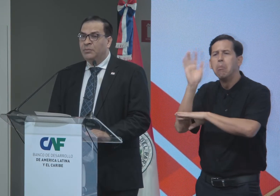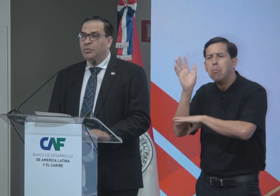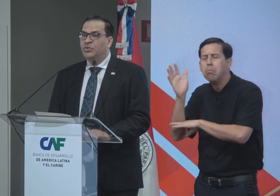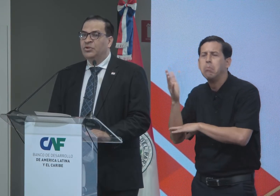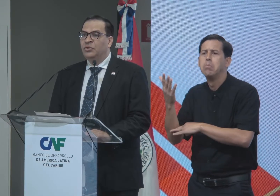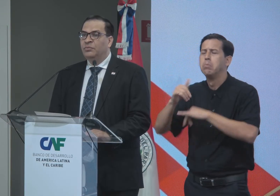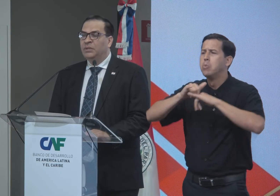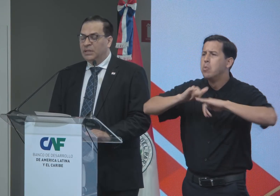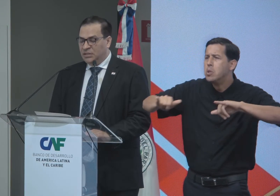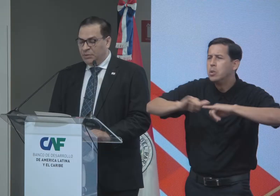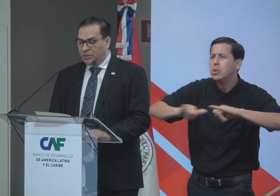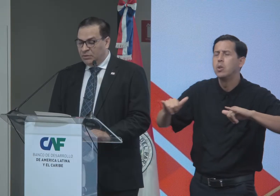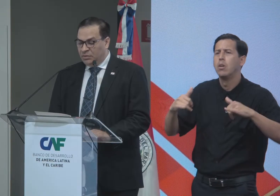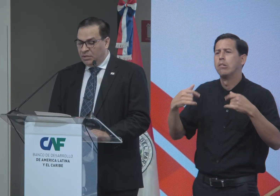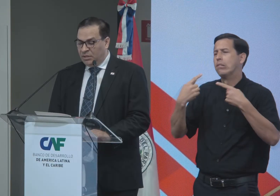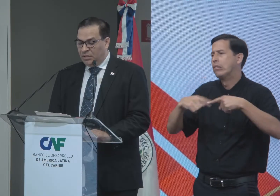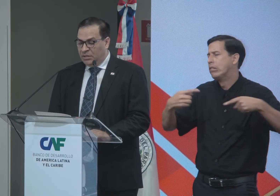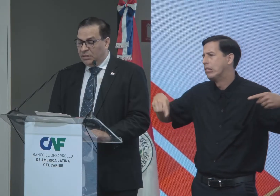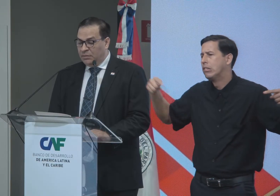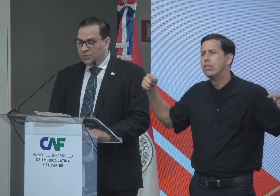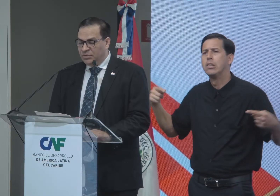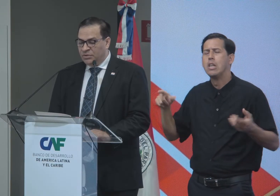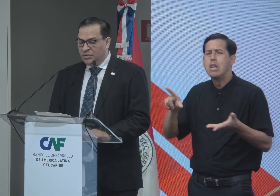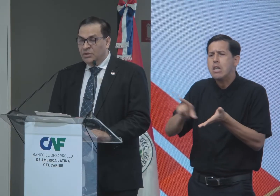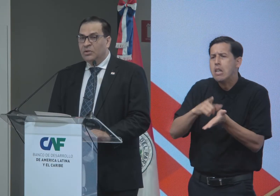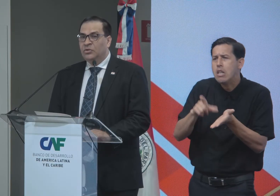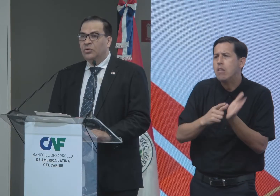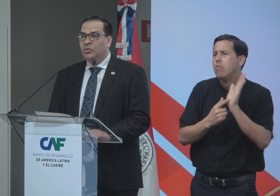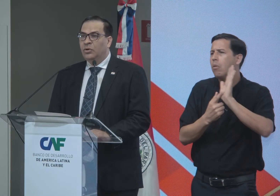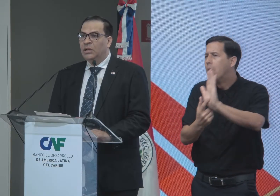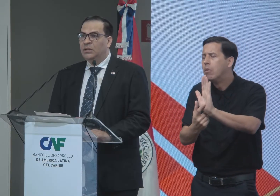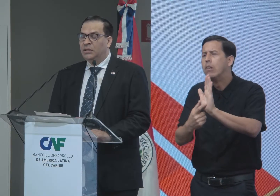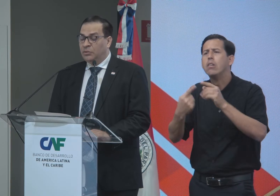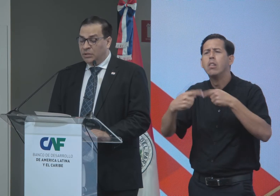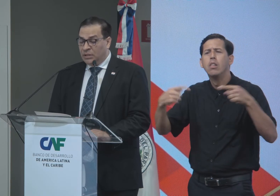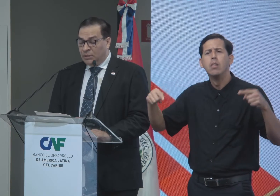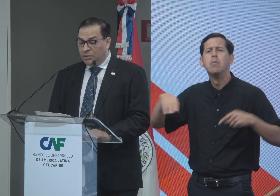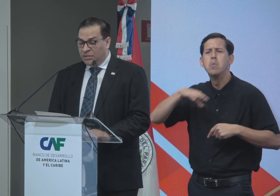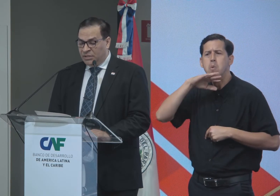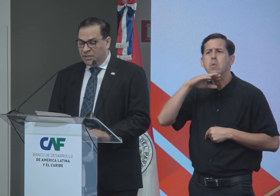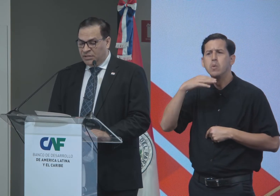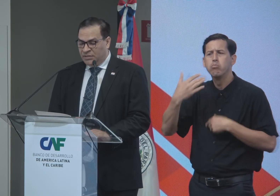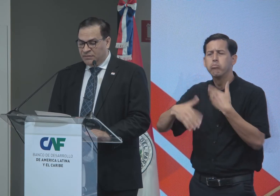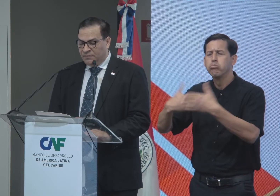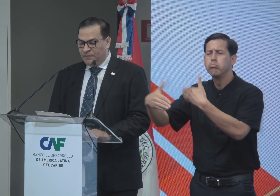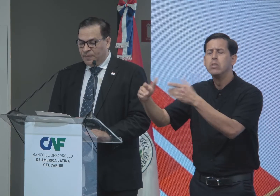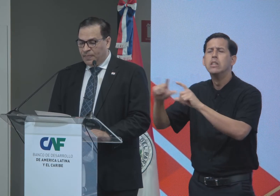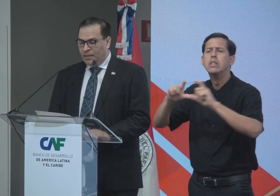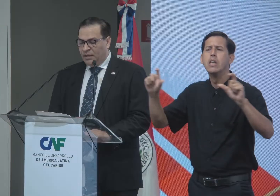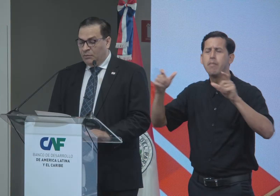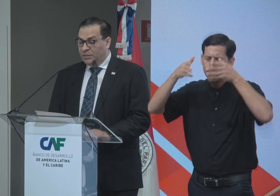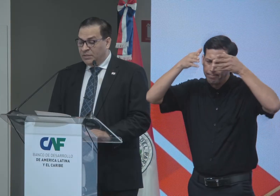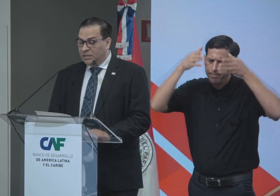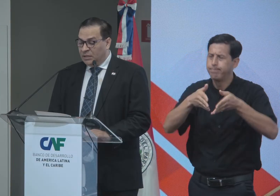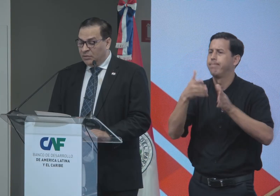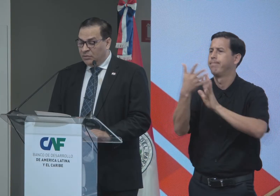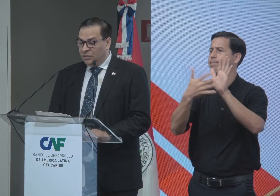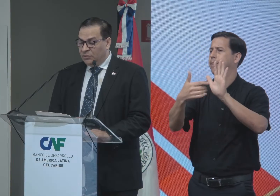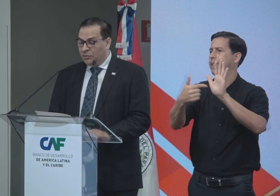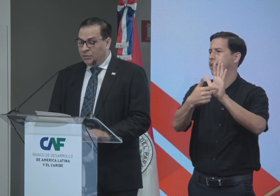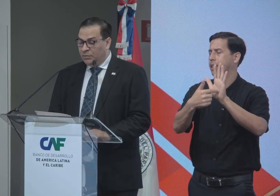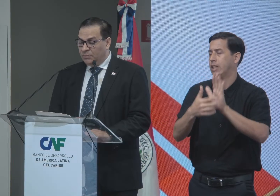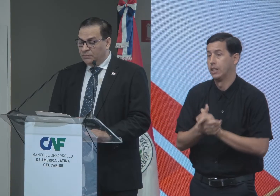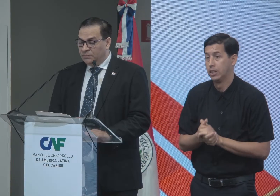campañas de promoción, lanzamientos de libros, todo alrededor de la lengua de señas. Hemos presentado